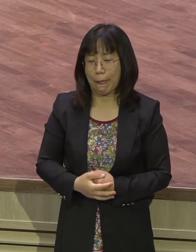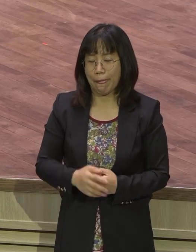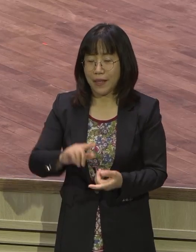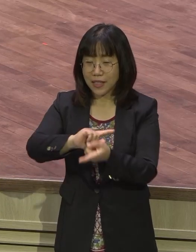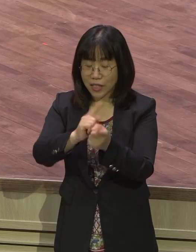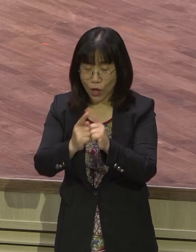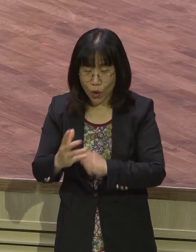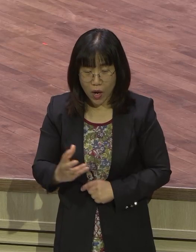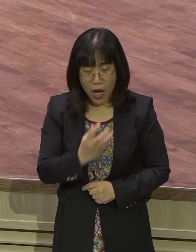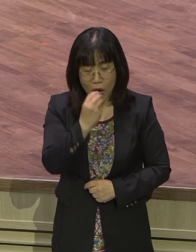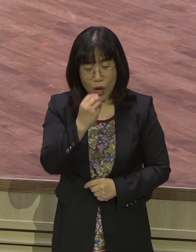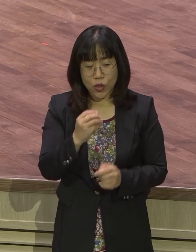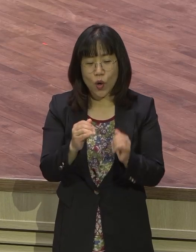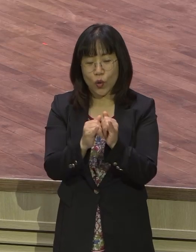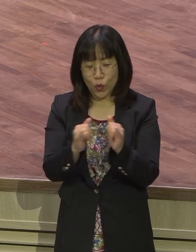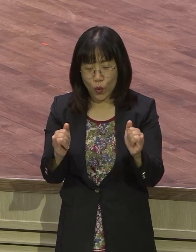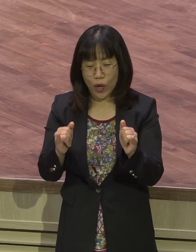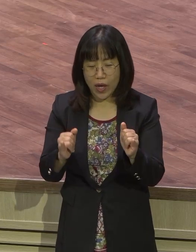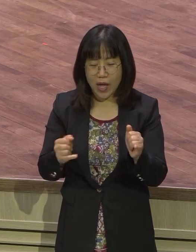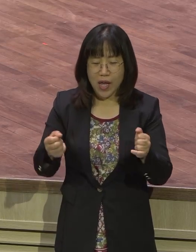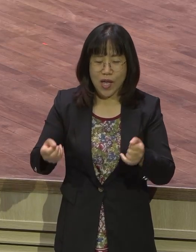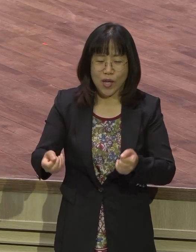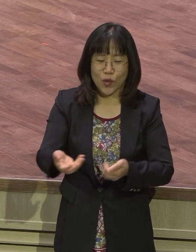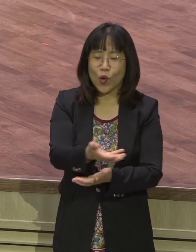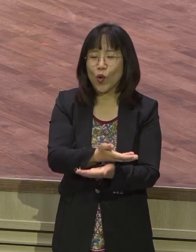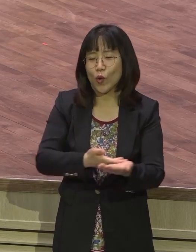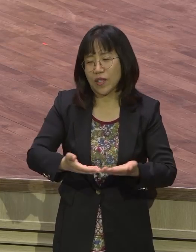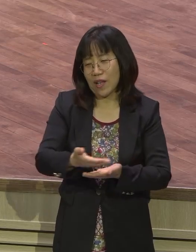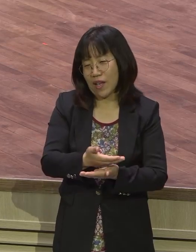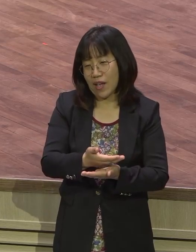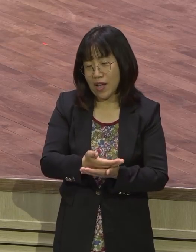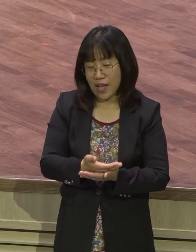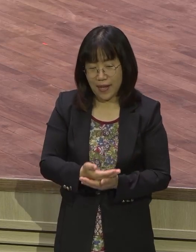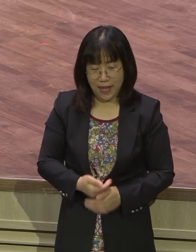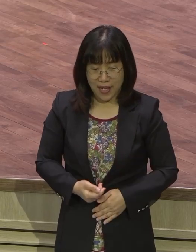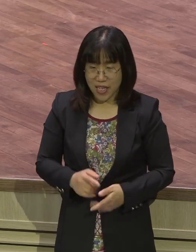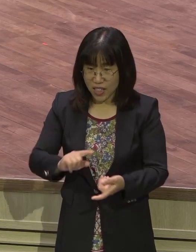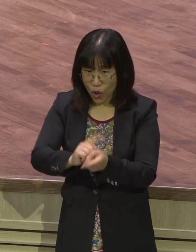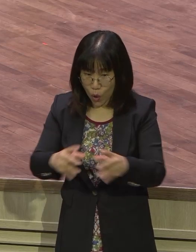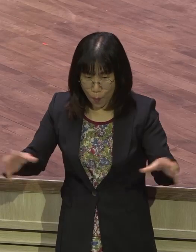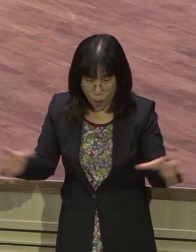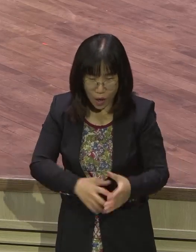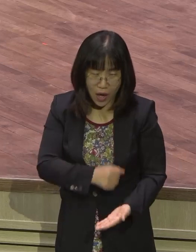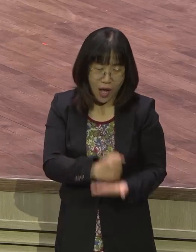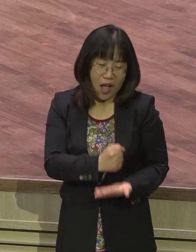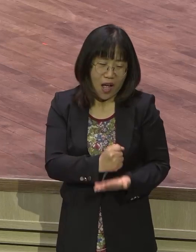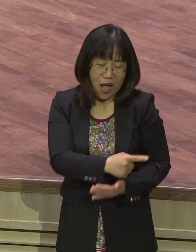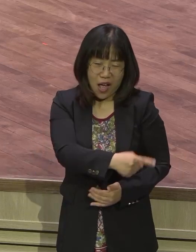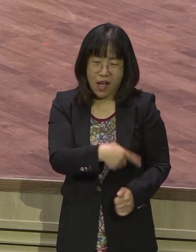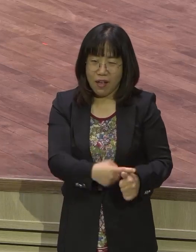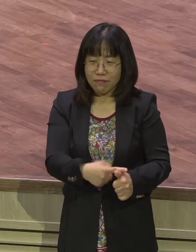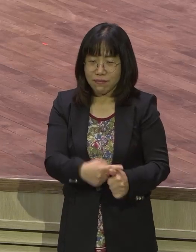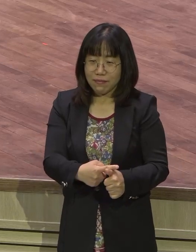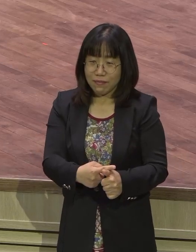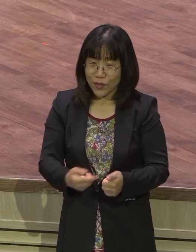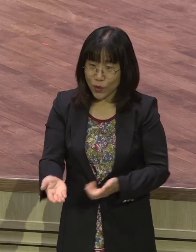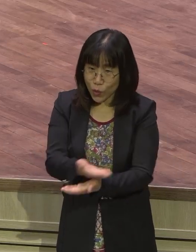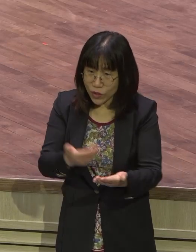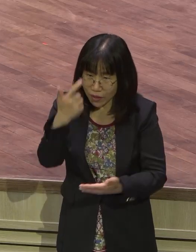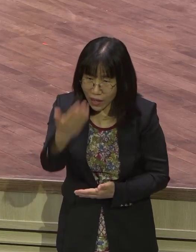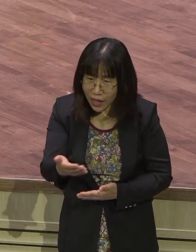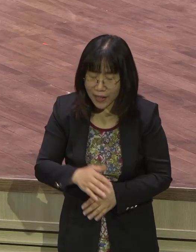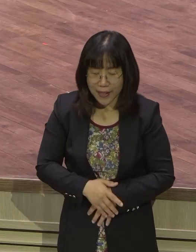교제라 그래 성도의 교제가 모여서 맨날 형이나 보고 식이 나고 질투 나고 맨날 부정지 말고 그게 교제미가